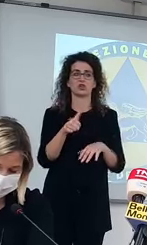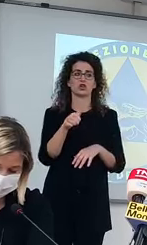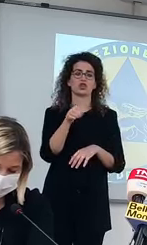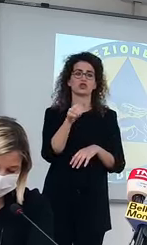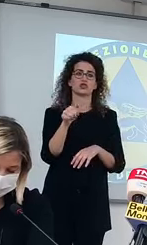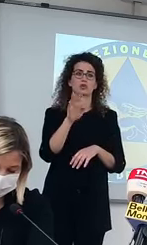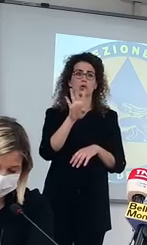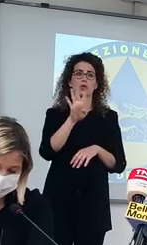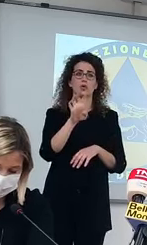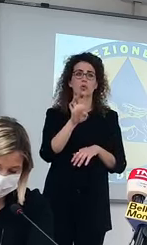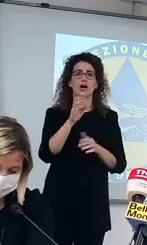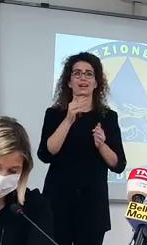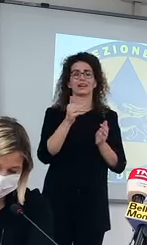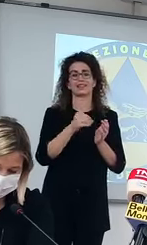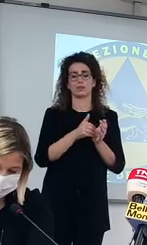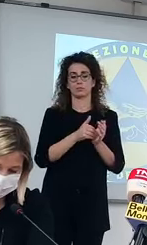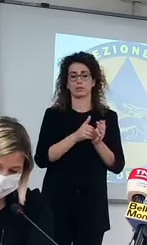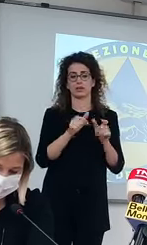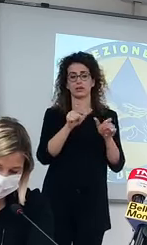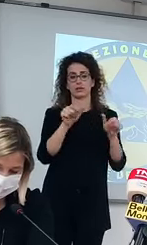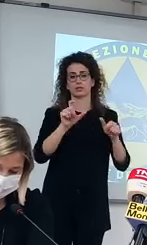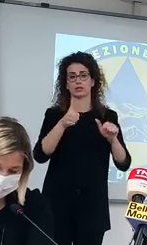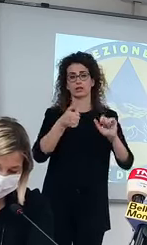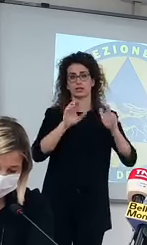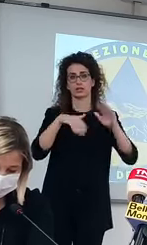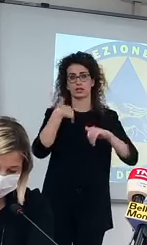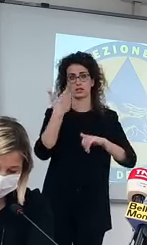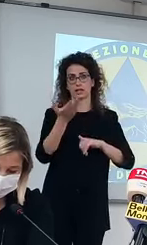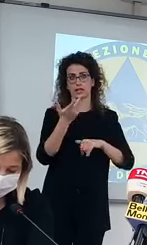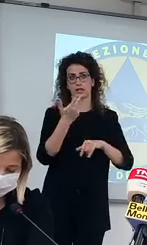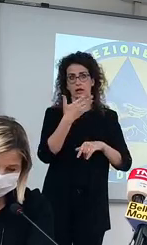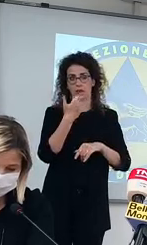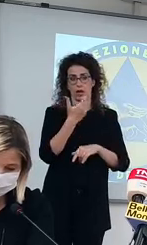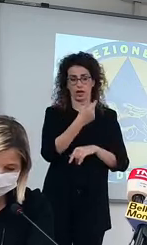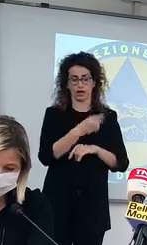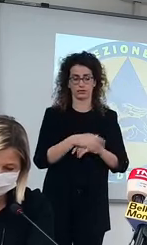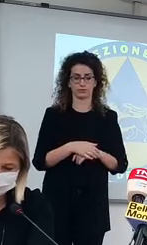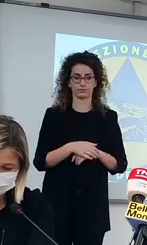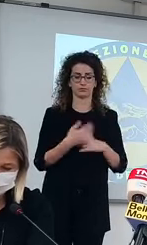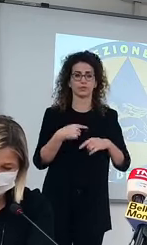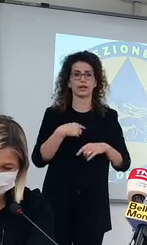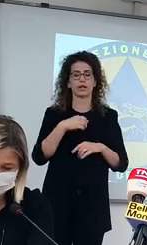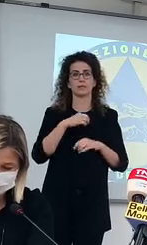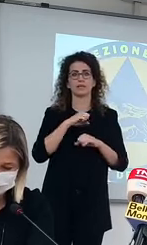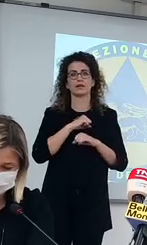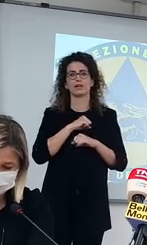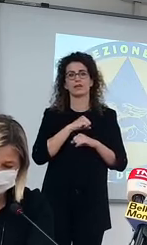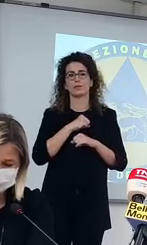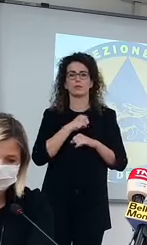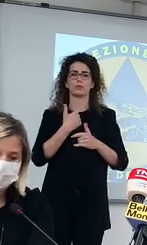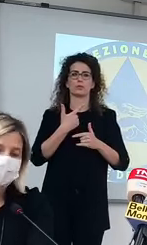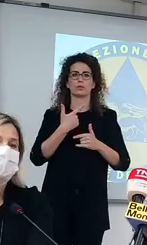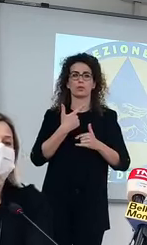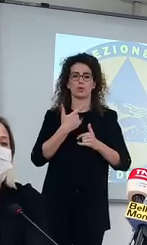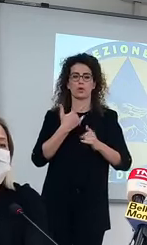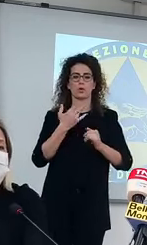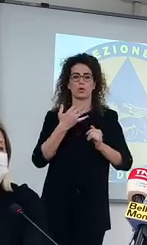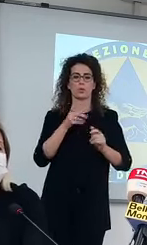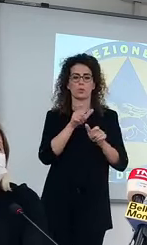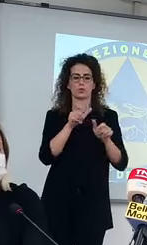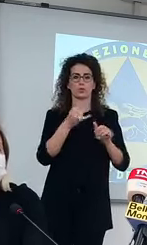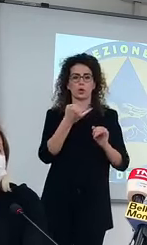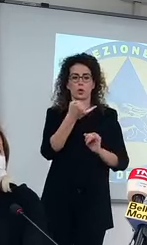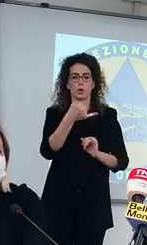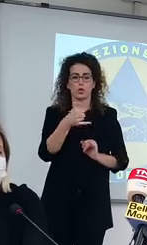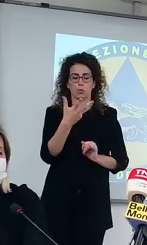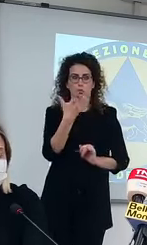140.000 ancora da fare, 140.000. Over 60, okay. E quindi pensiamo che la politica dell'ultimo miglio per la vaccinazione possa funzionare, lo ha